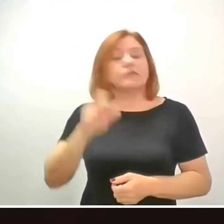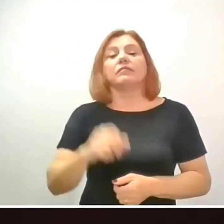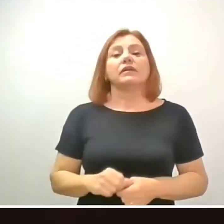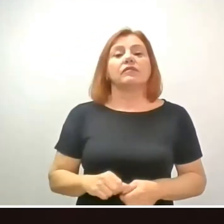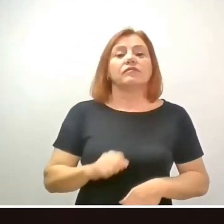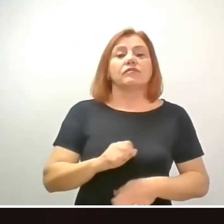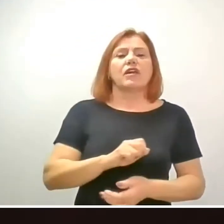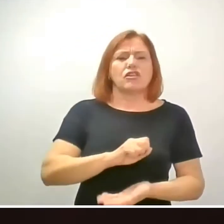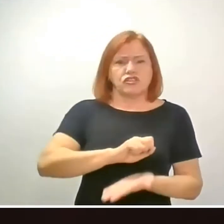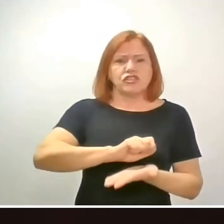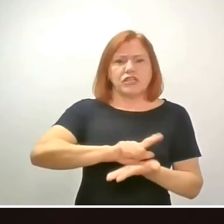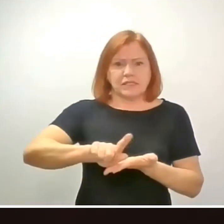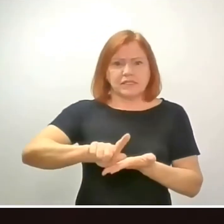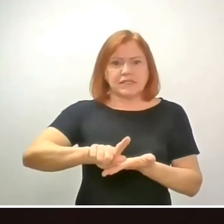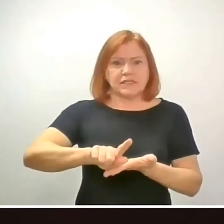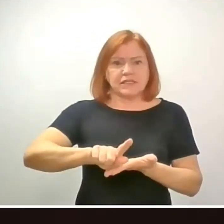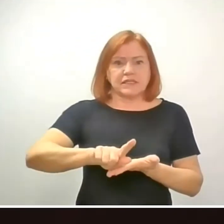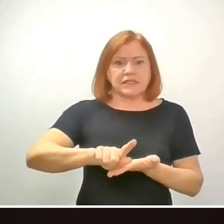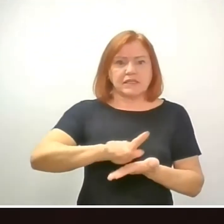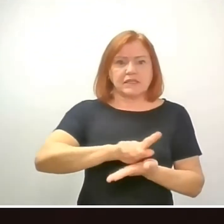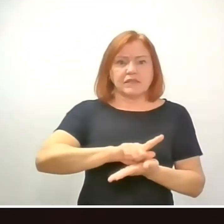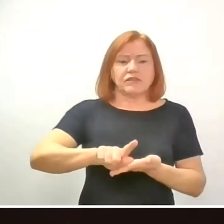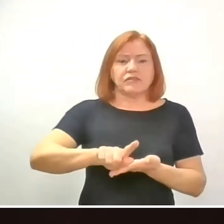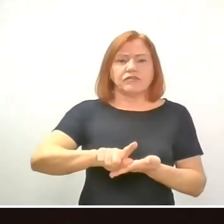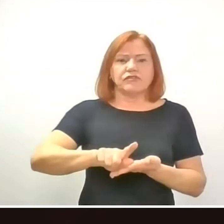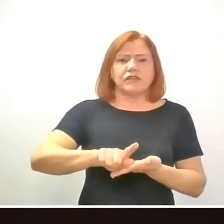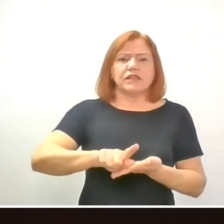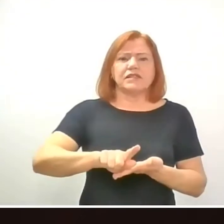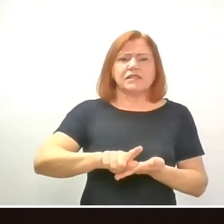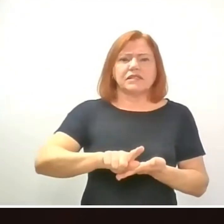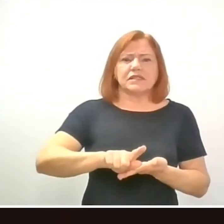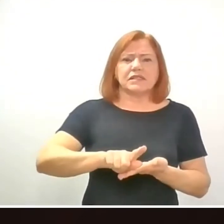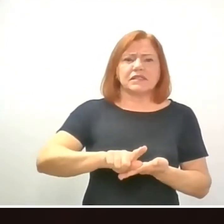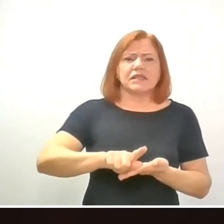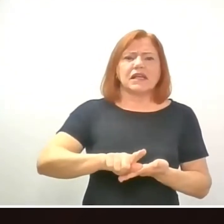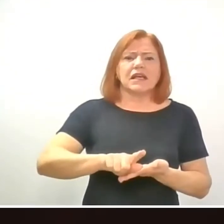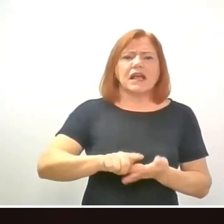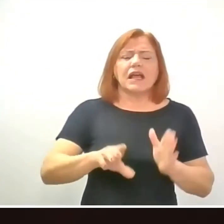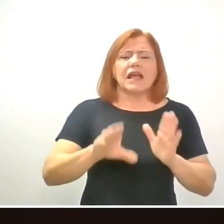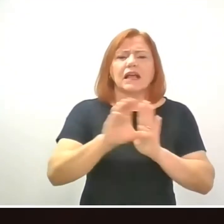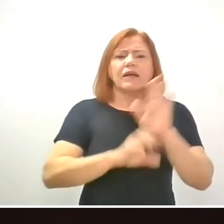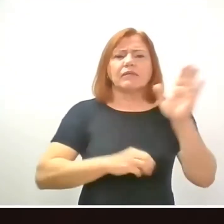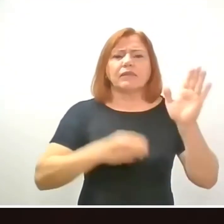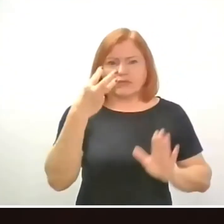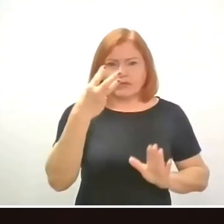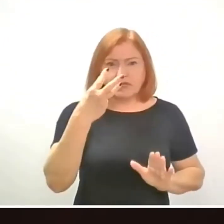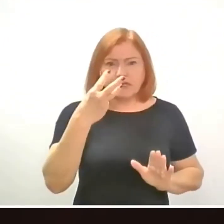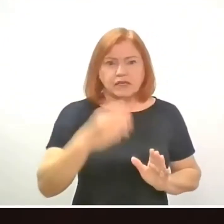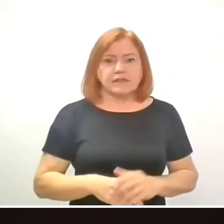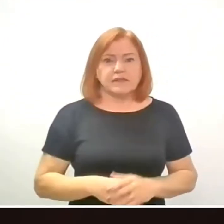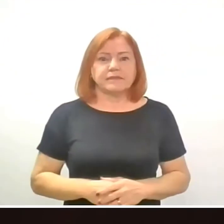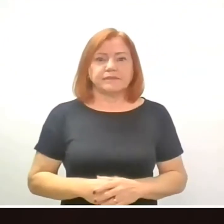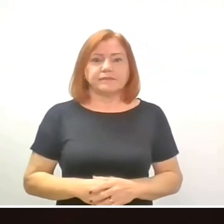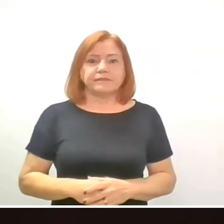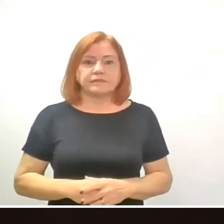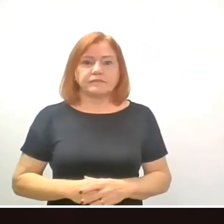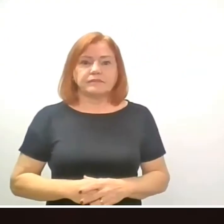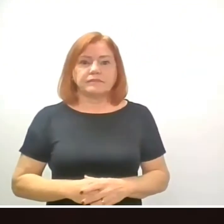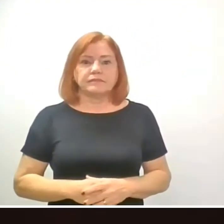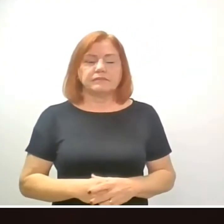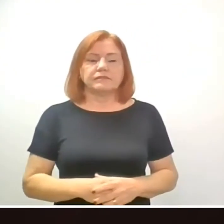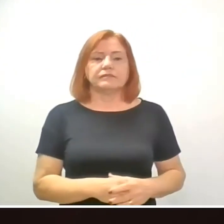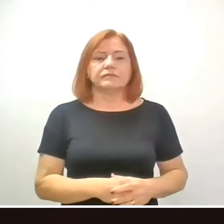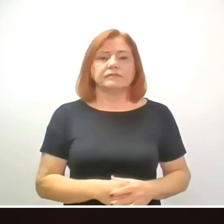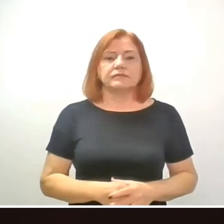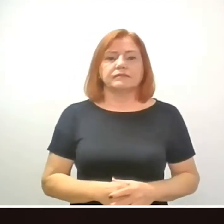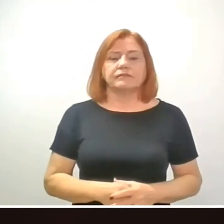Ou, só para contextualizar vocês, versículo 1 diz assim: apareceu o Senhor a Abraão nos cavalhais de Manre,